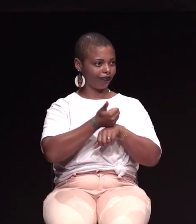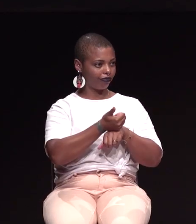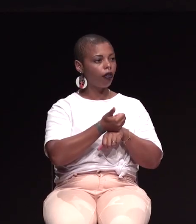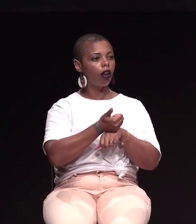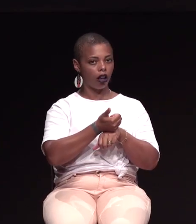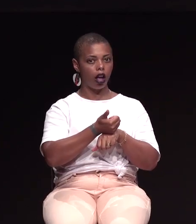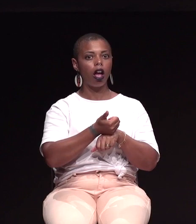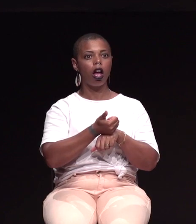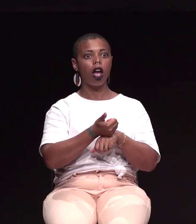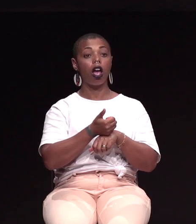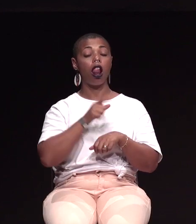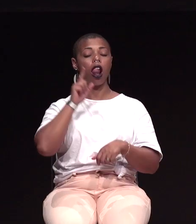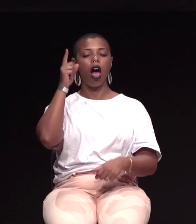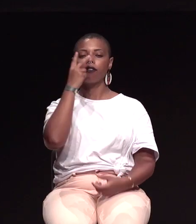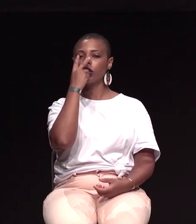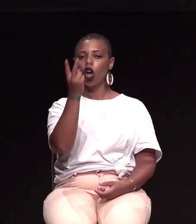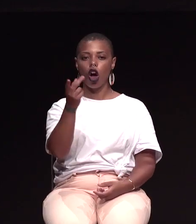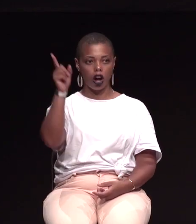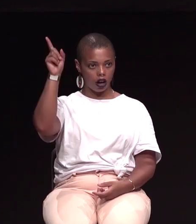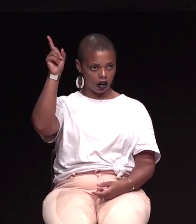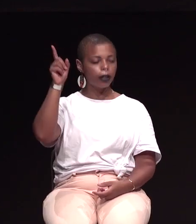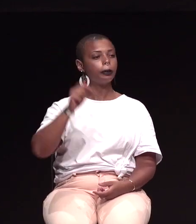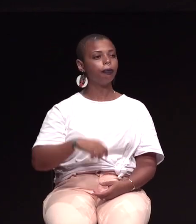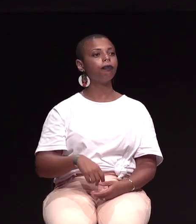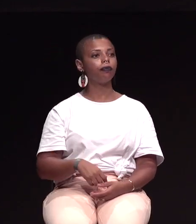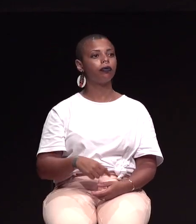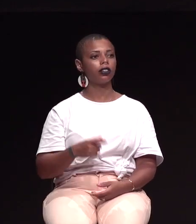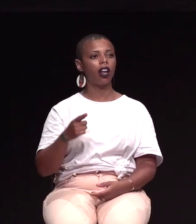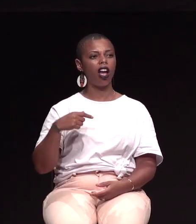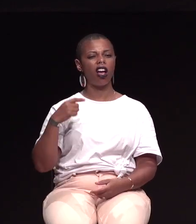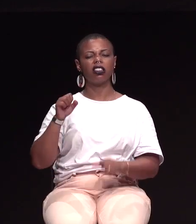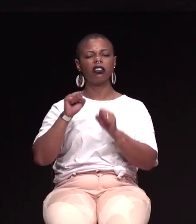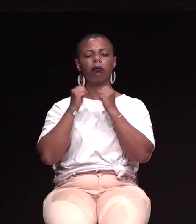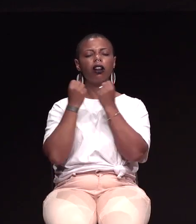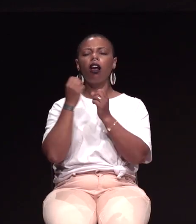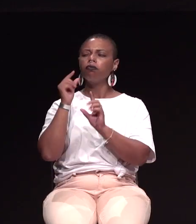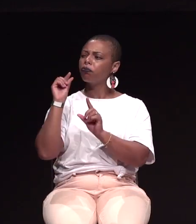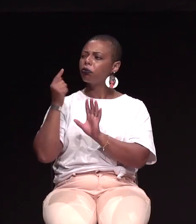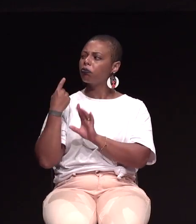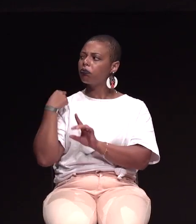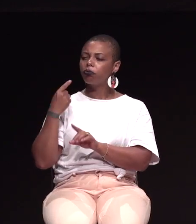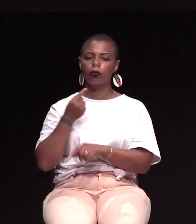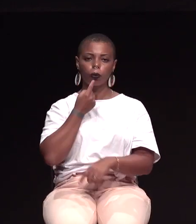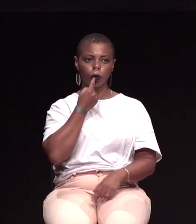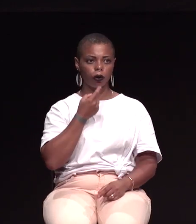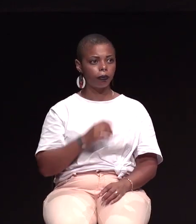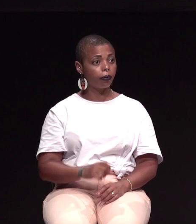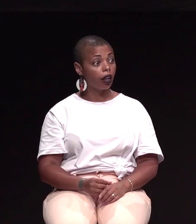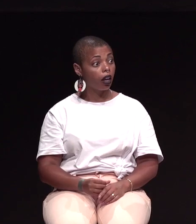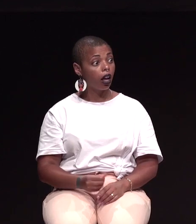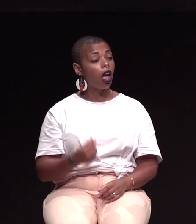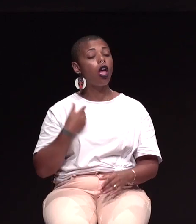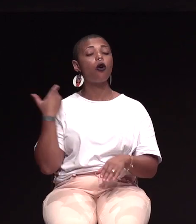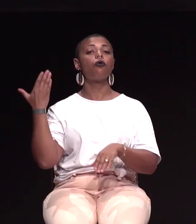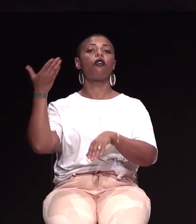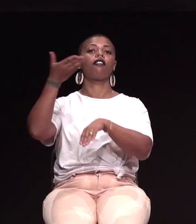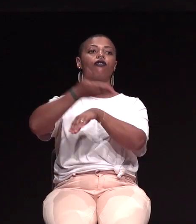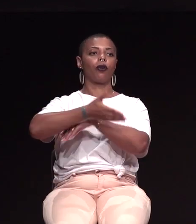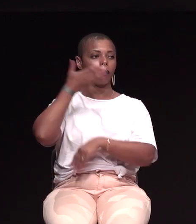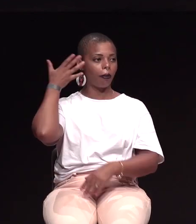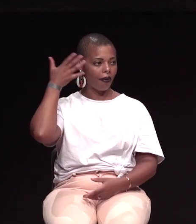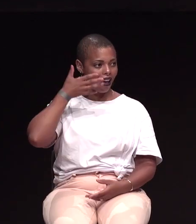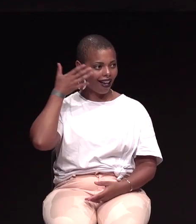e foi em Vitória isso, um seminário nacional de biblioteconomia, tem pouco tempo. Eu fui fazer a